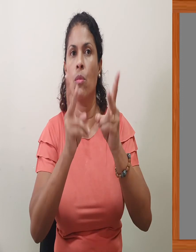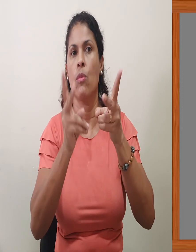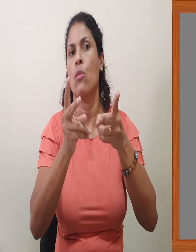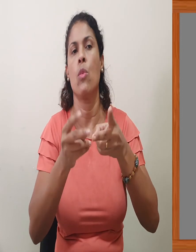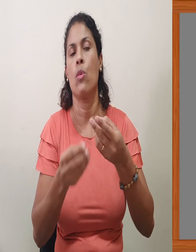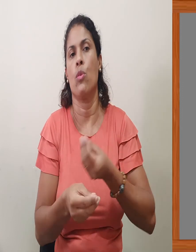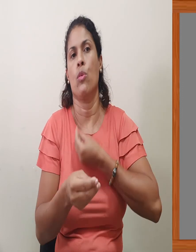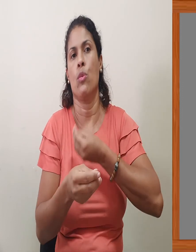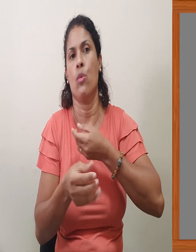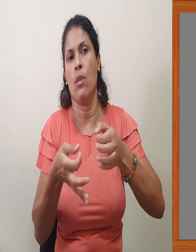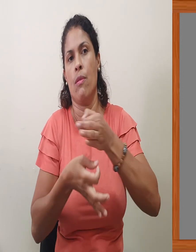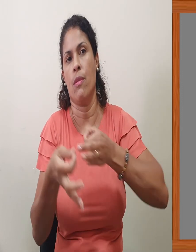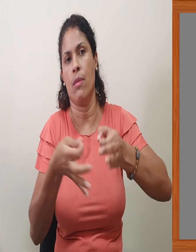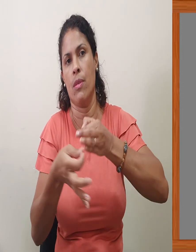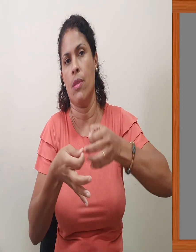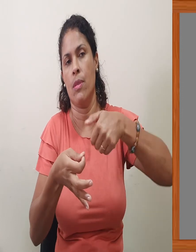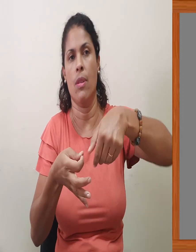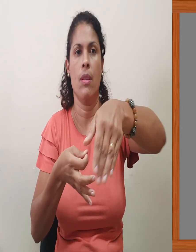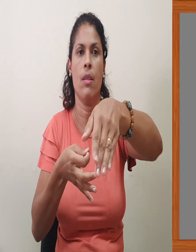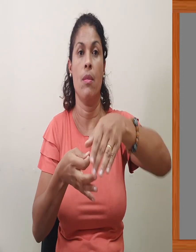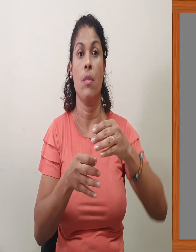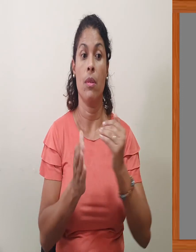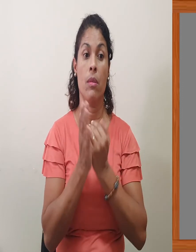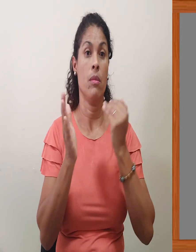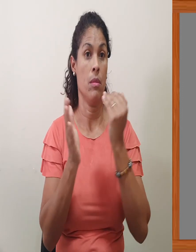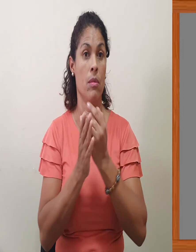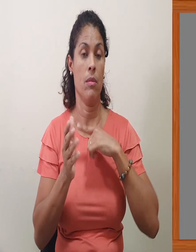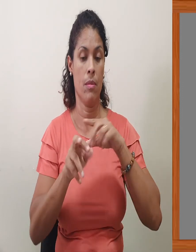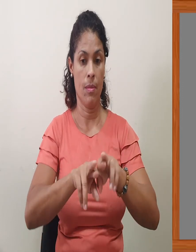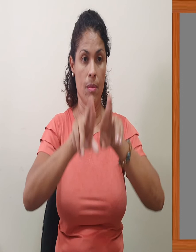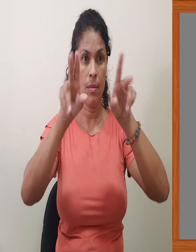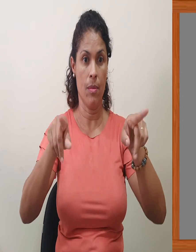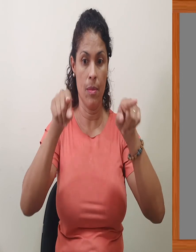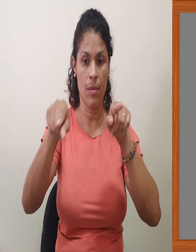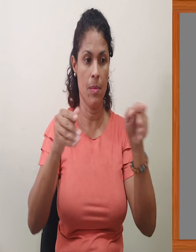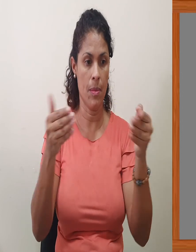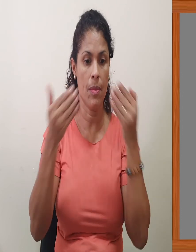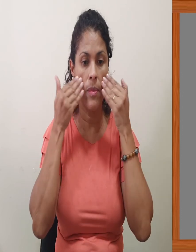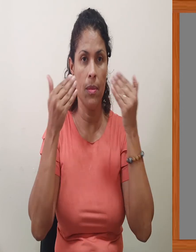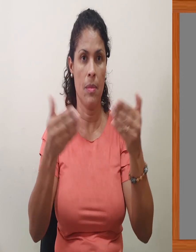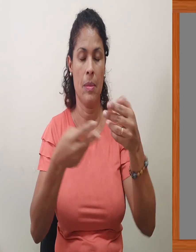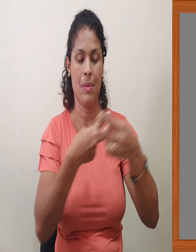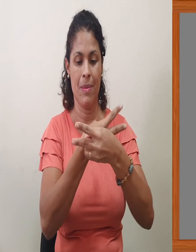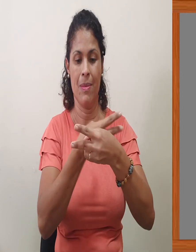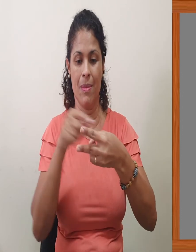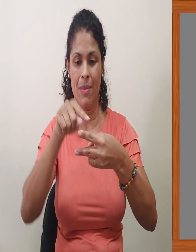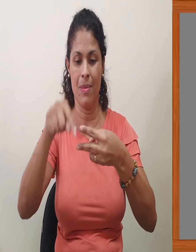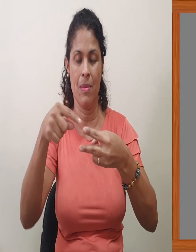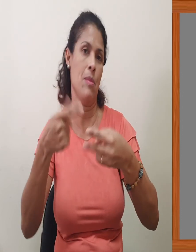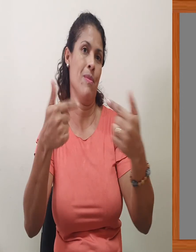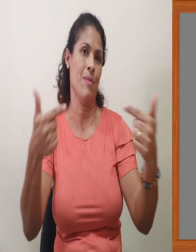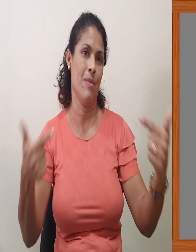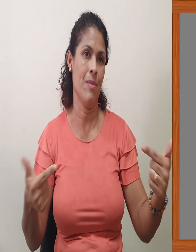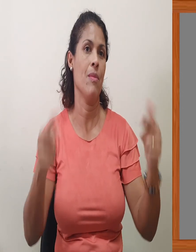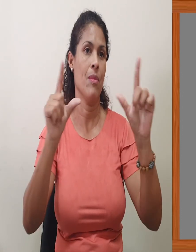e também pelas células da medula óssea, que estabilizam os telômeros, permitindo assim uma maior sobrevida dessas células.